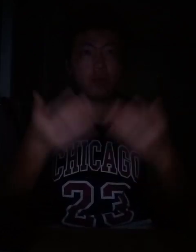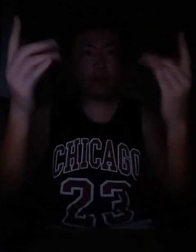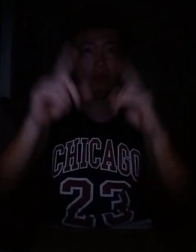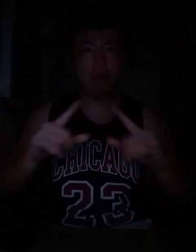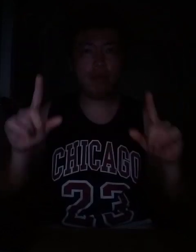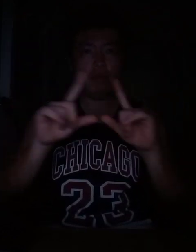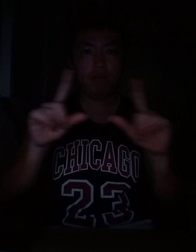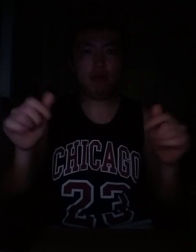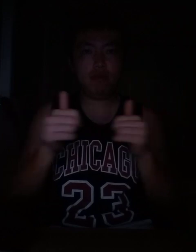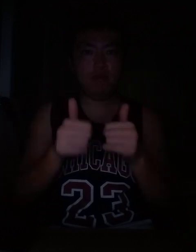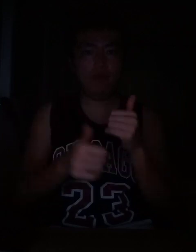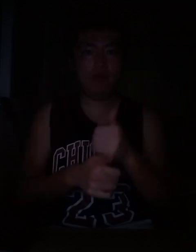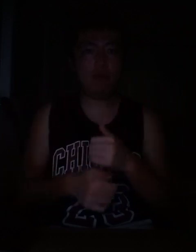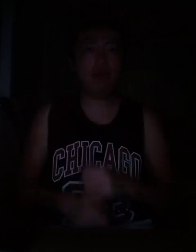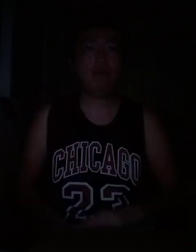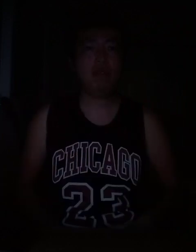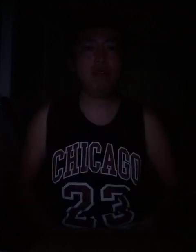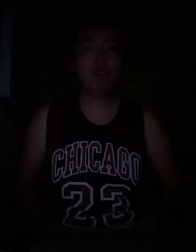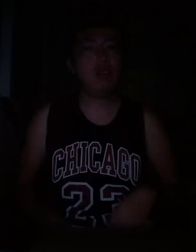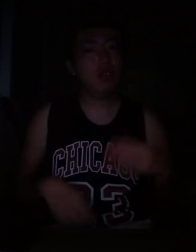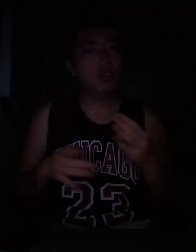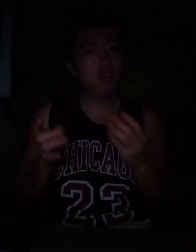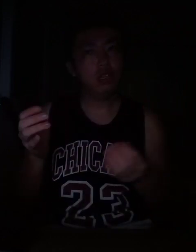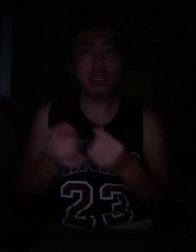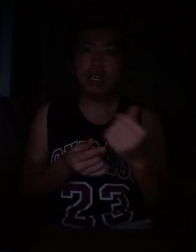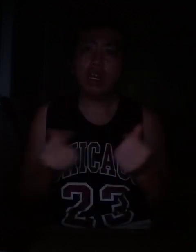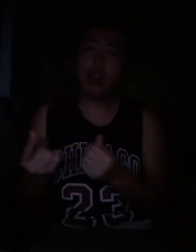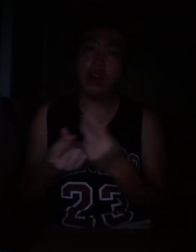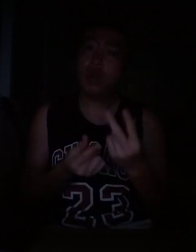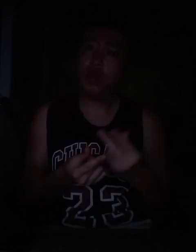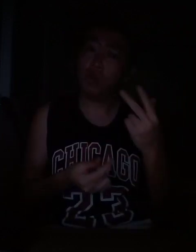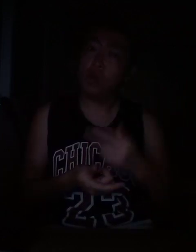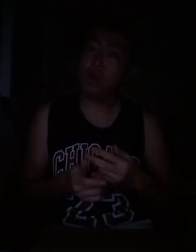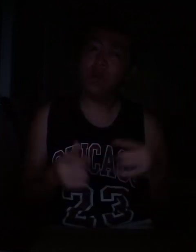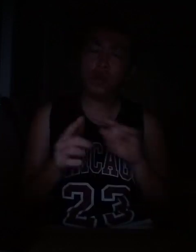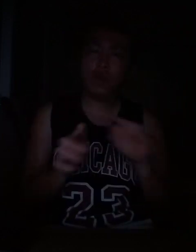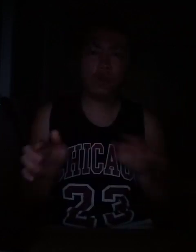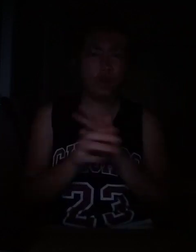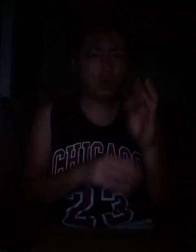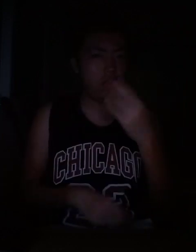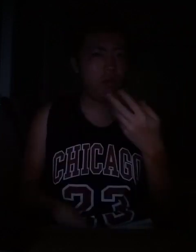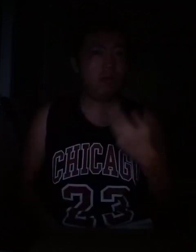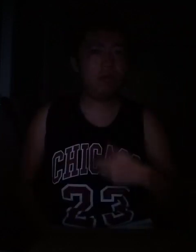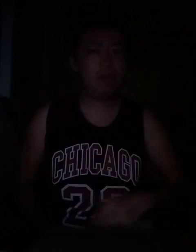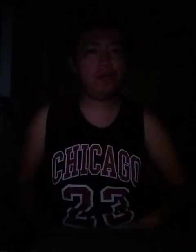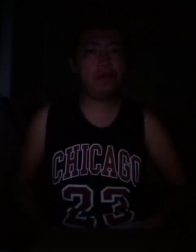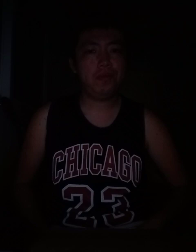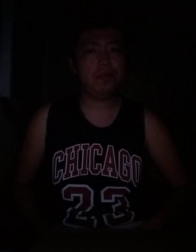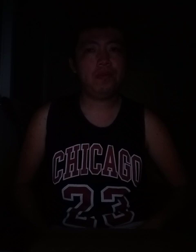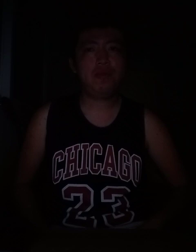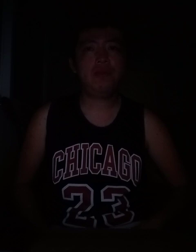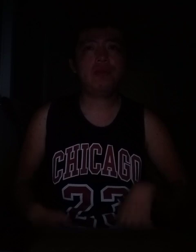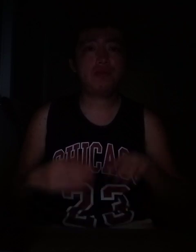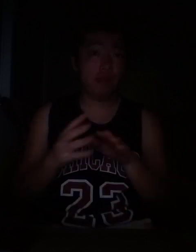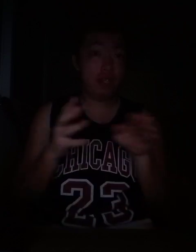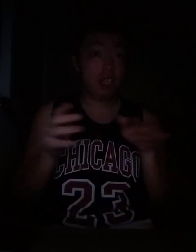중입니다. 가용 가능한 K컬처 자원도 총동원되고 있습니다. 잼버리 스카우트복을